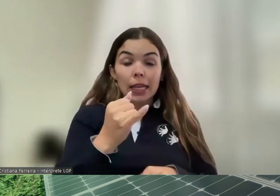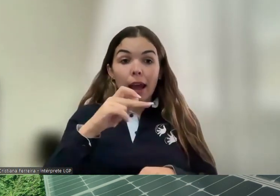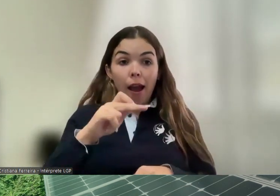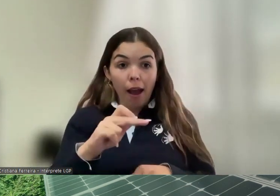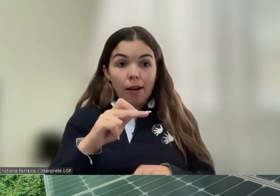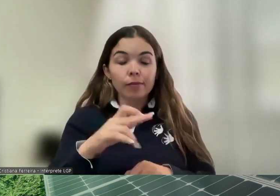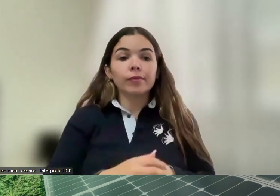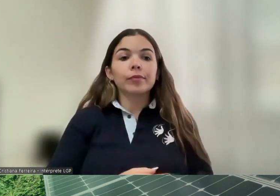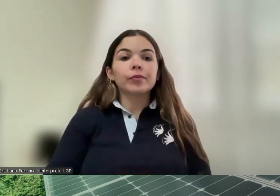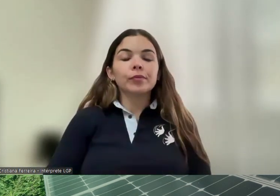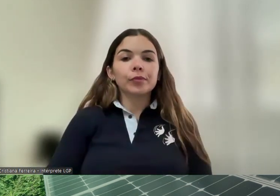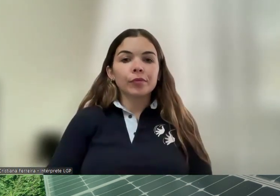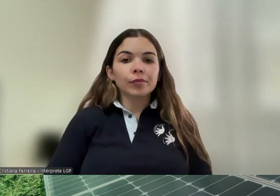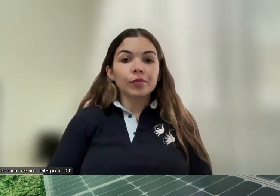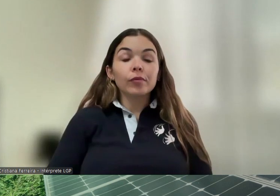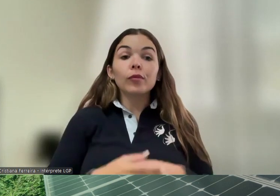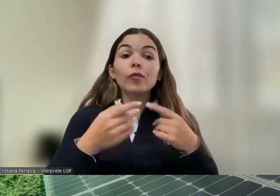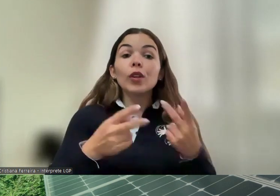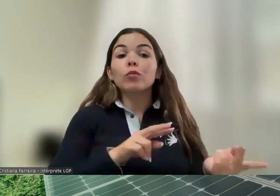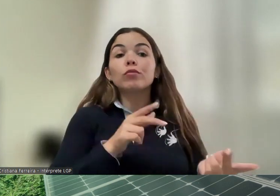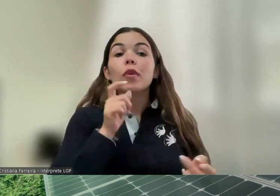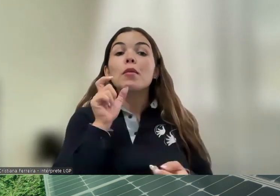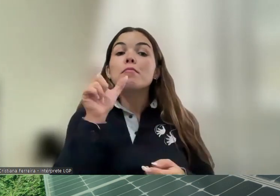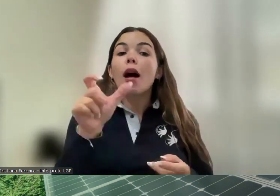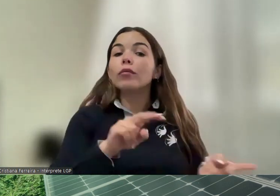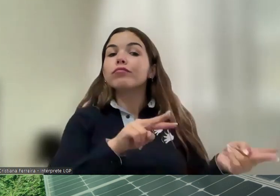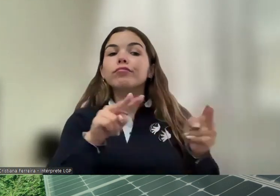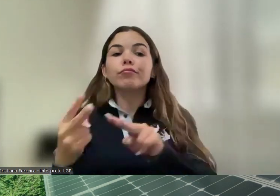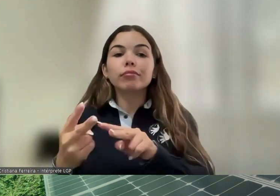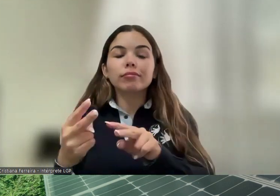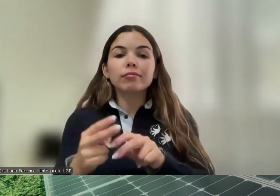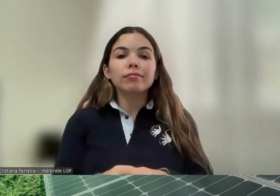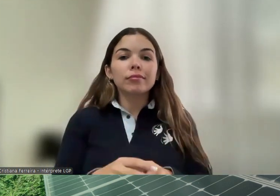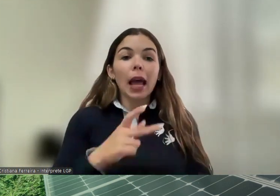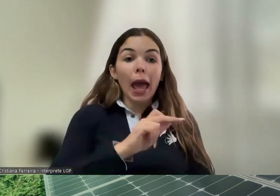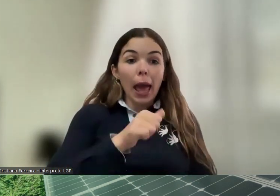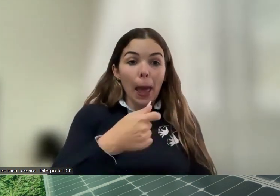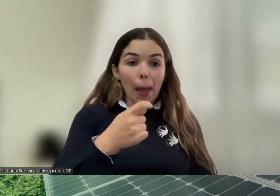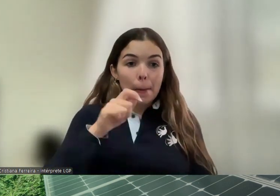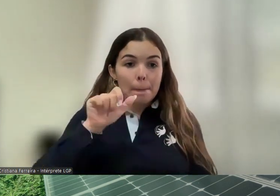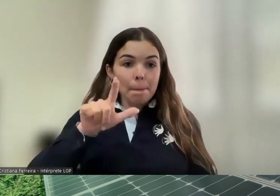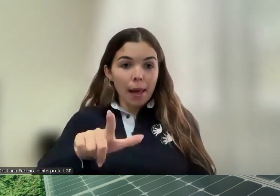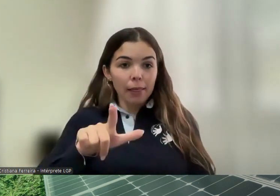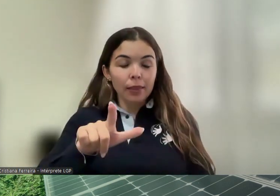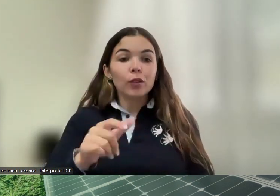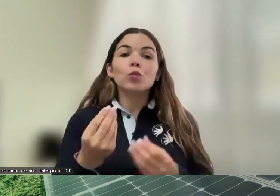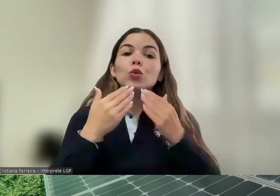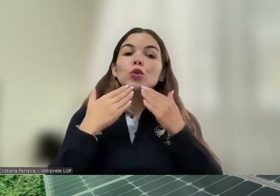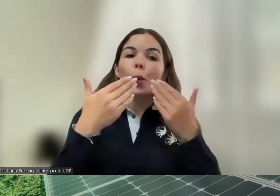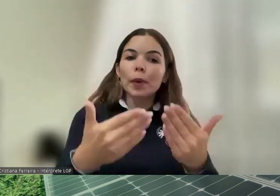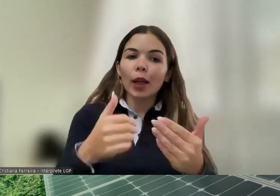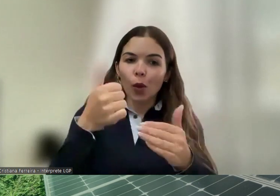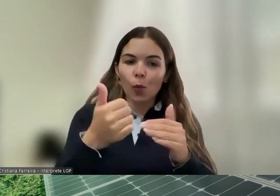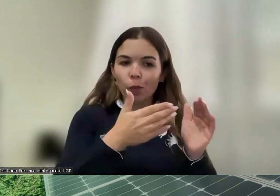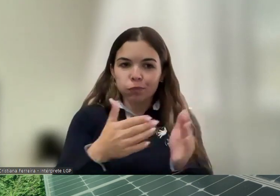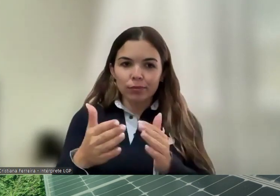and Answers. Passo a palavra ao vogal do Conselho Diretivo do INA, Abel Carreira. Muito obrigada e boa sessão.